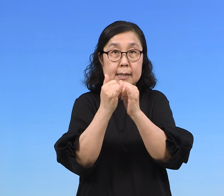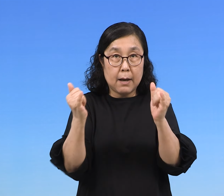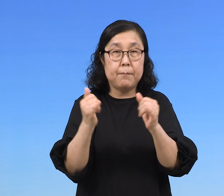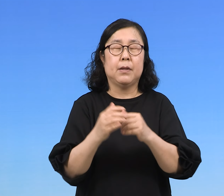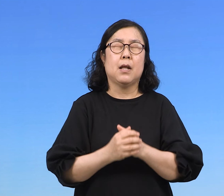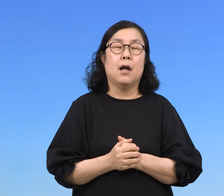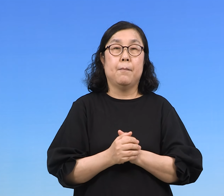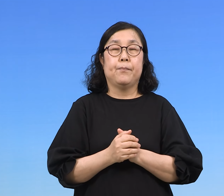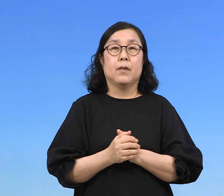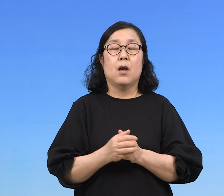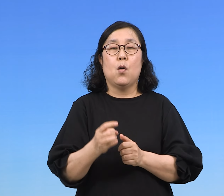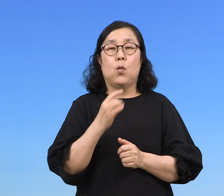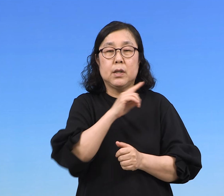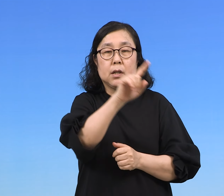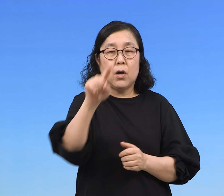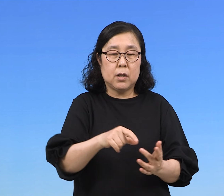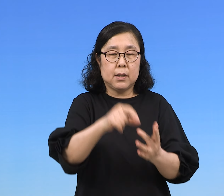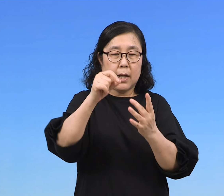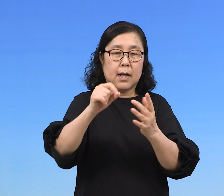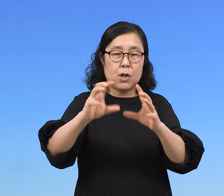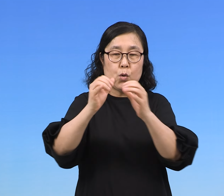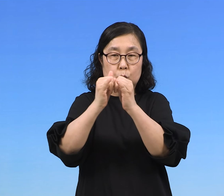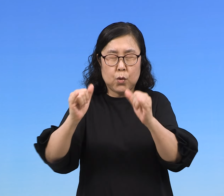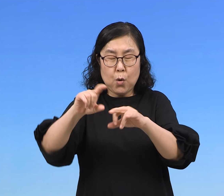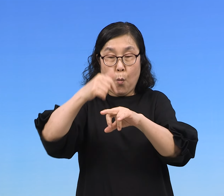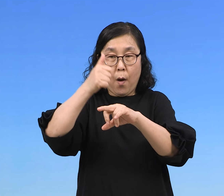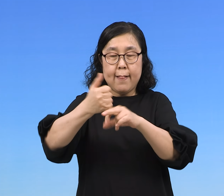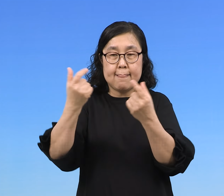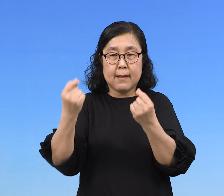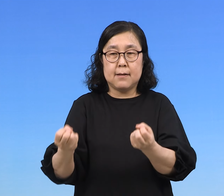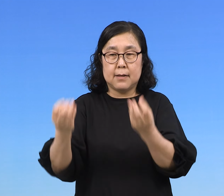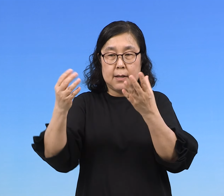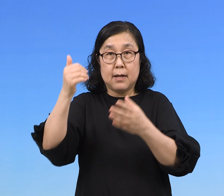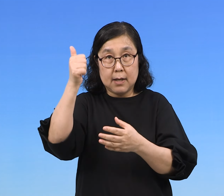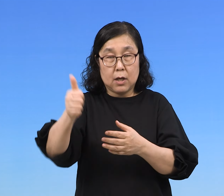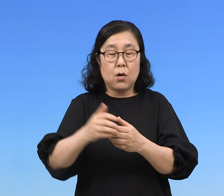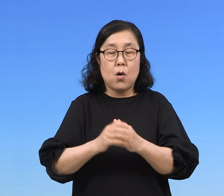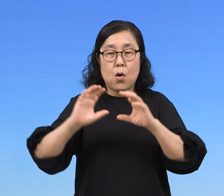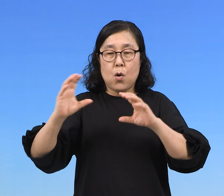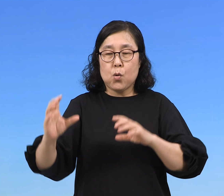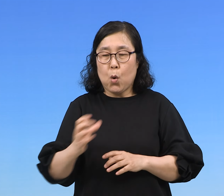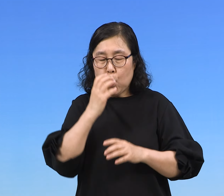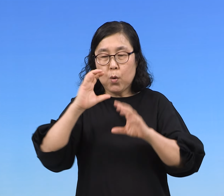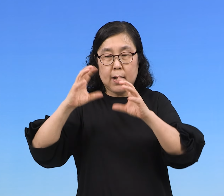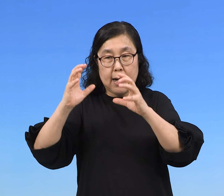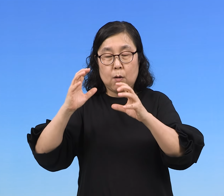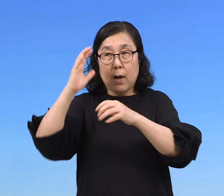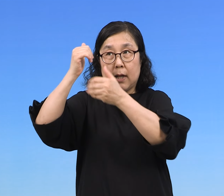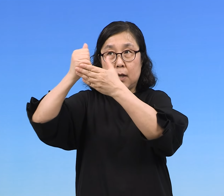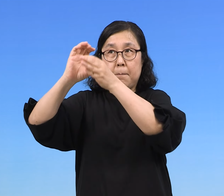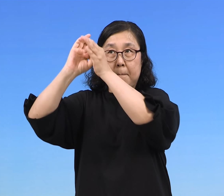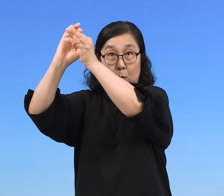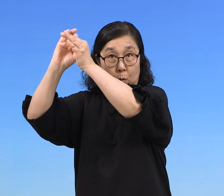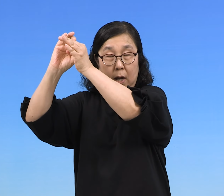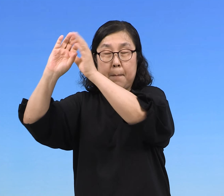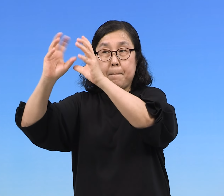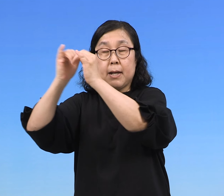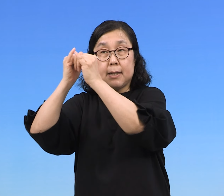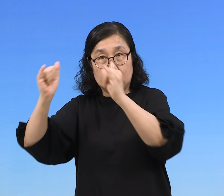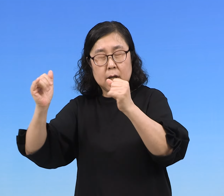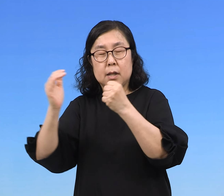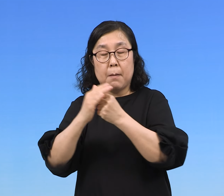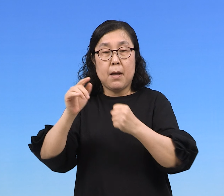2장 9절, 오직 너희는 택하신 족속이요 왕같은 제사장들이요 거룩한 나라요 그의 소유된 백성이니, 그 다음